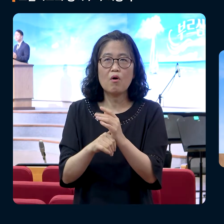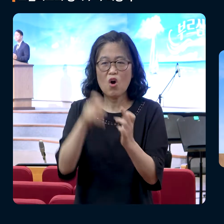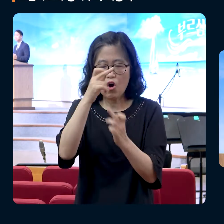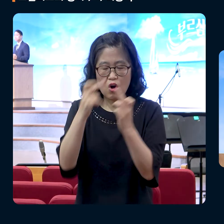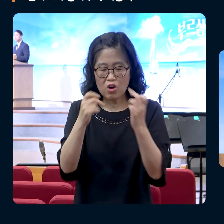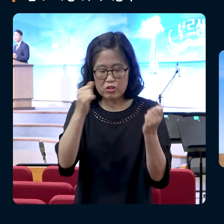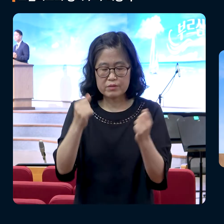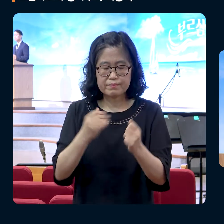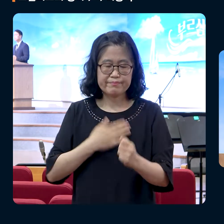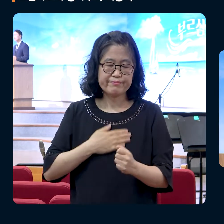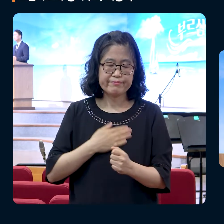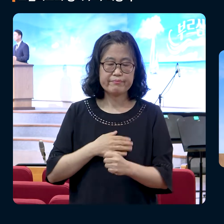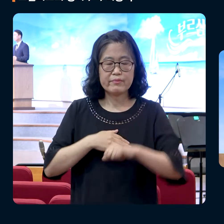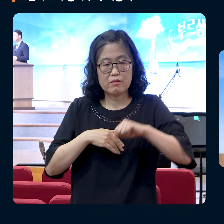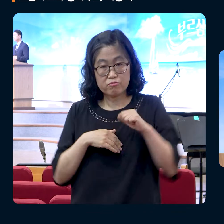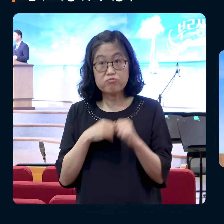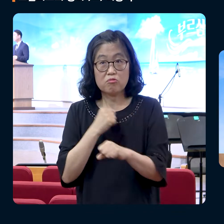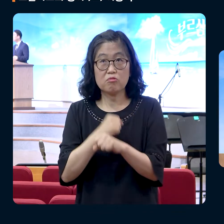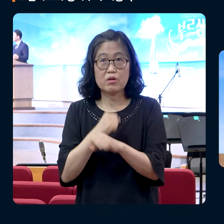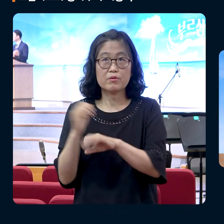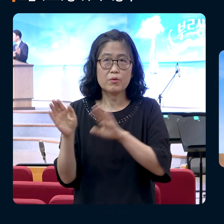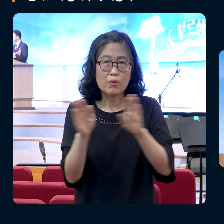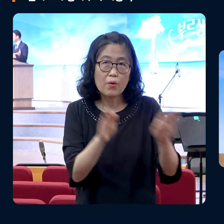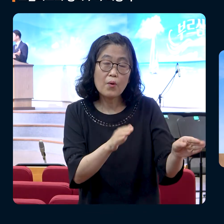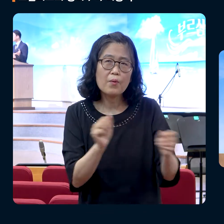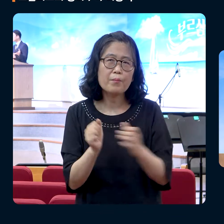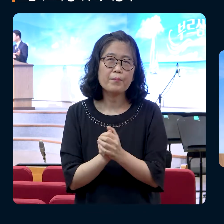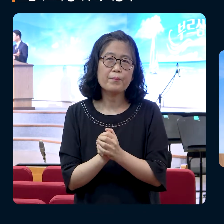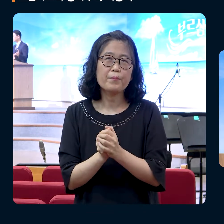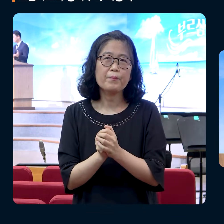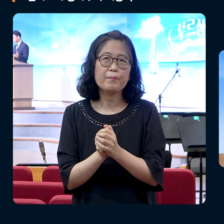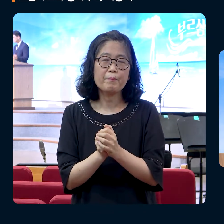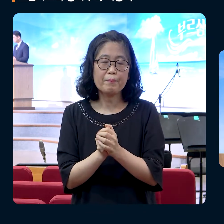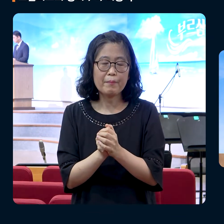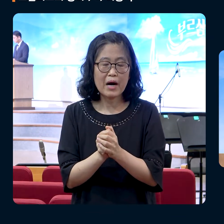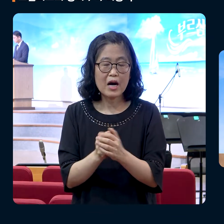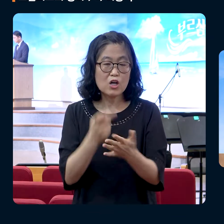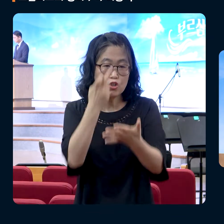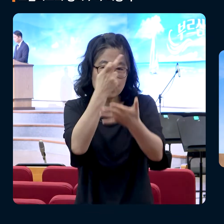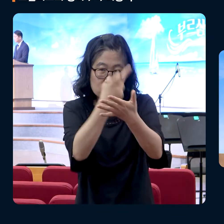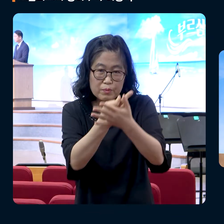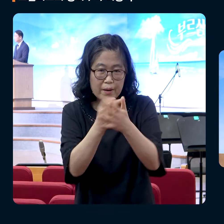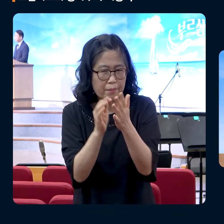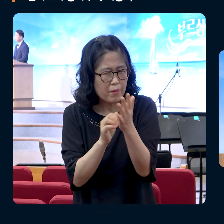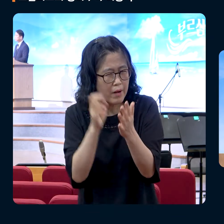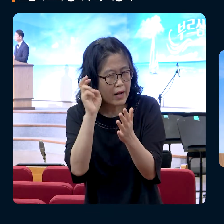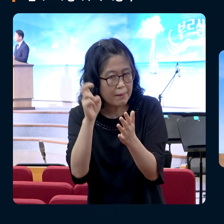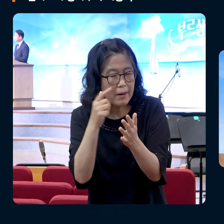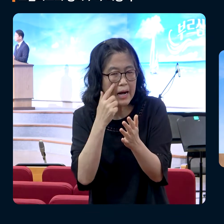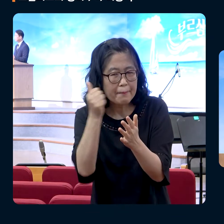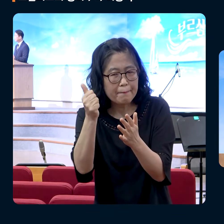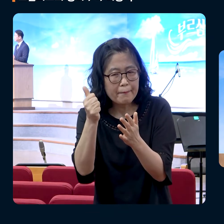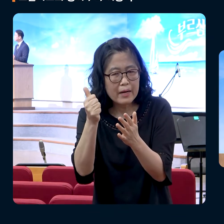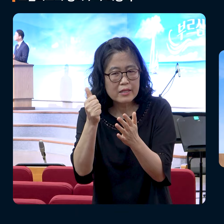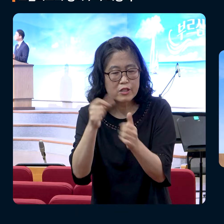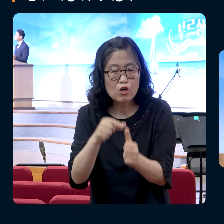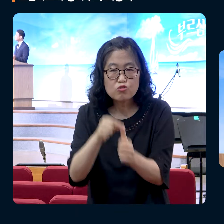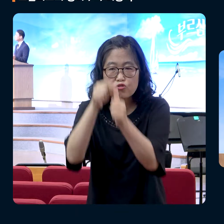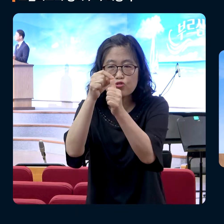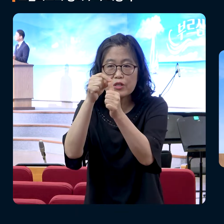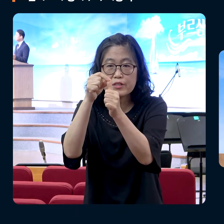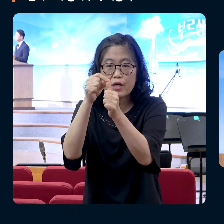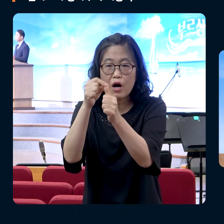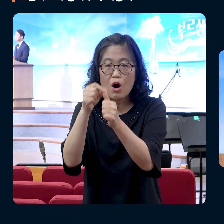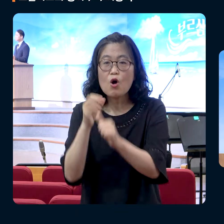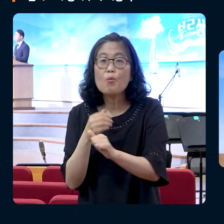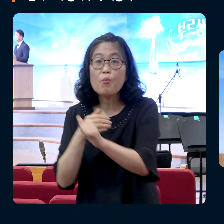요셉을 꺼내가지고 아버지인 야곱에게 이렇게 몰래 이렇게 보내주려고 했던 그런 심산이었던 것 같습니다. 그런데 르우벤이